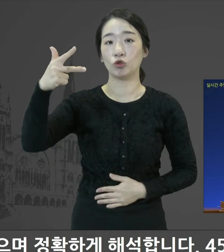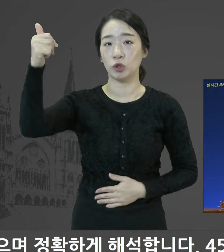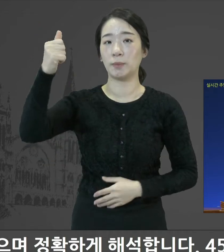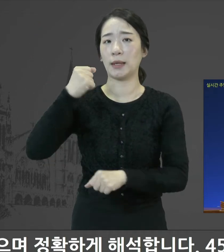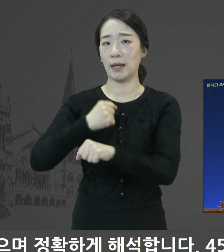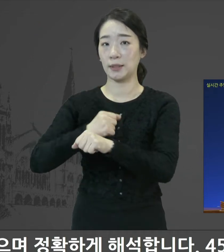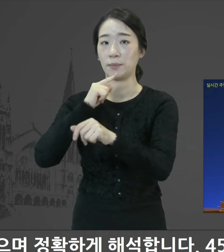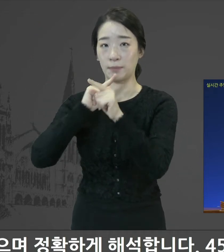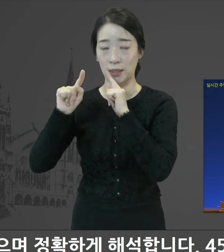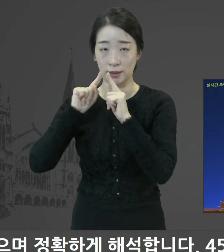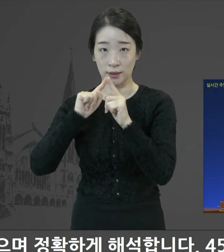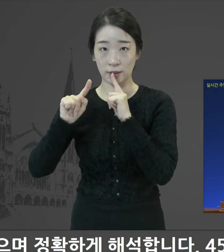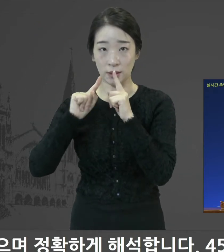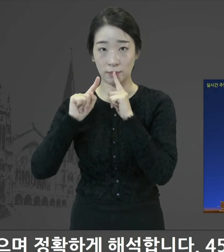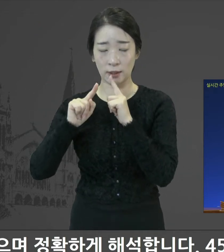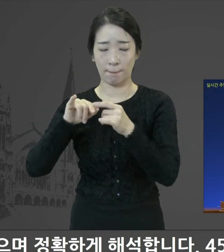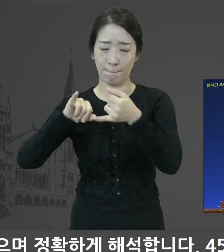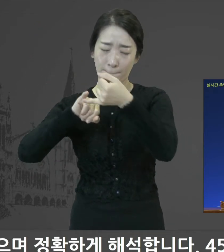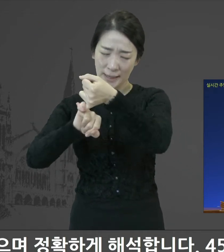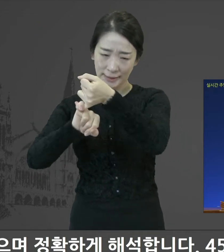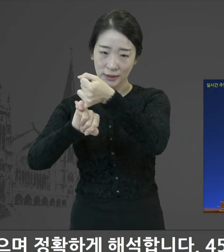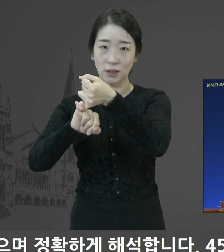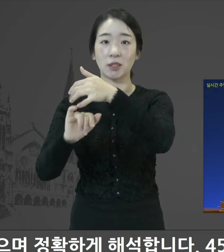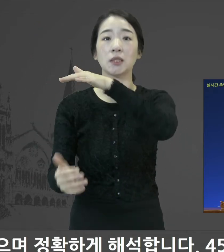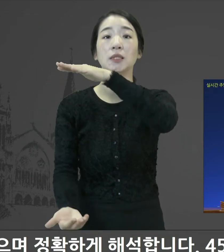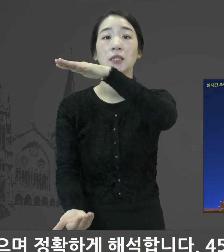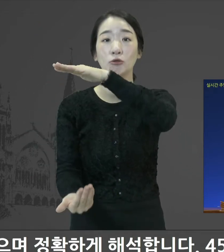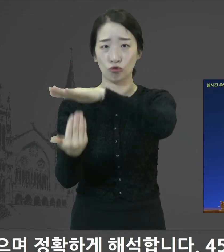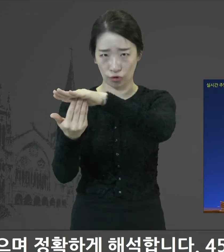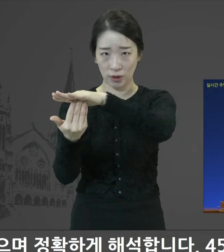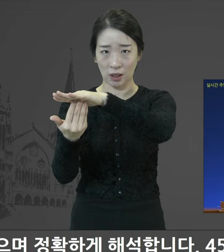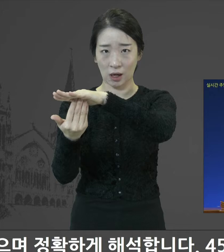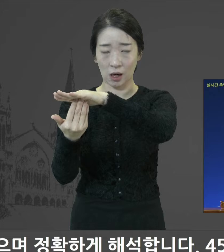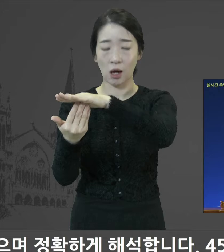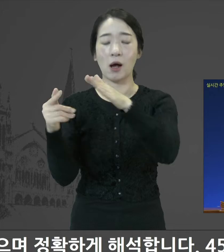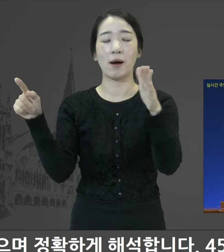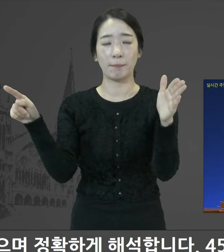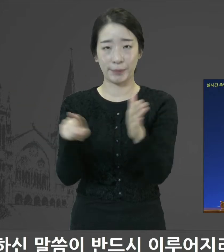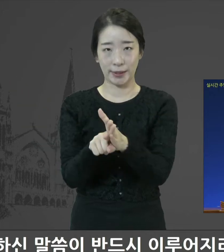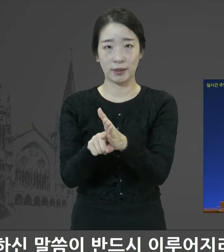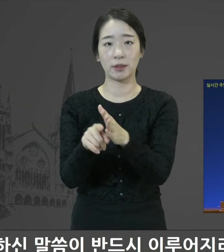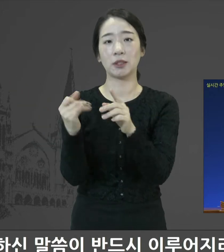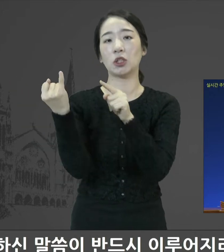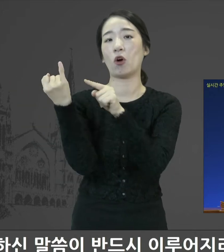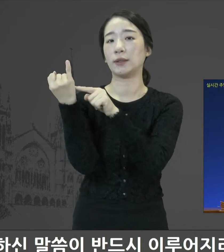하신 말씀이 반드시 이루어지리라고 믿은 그